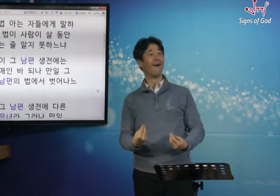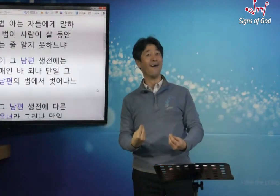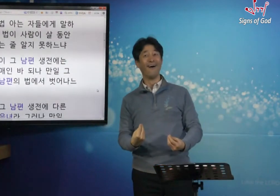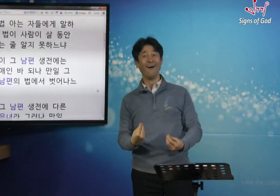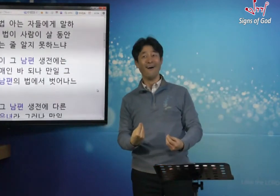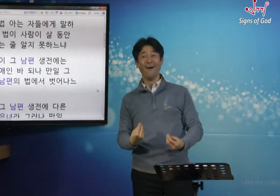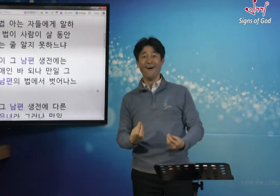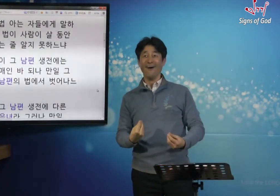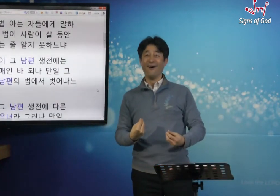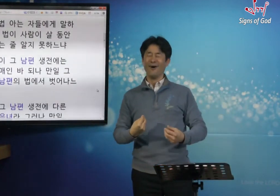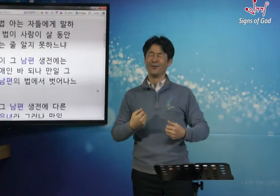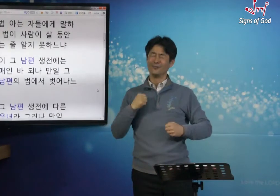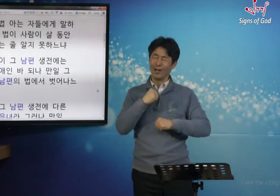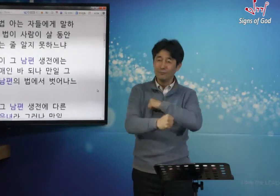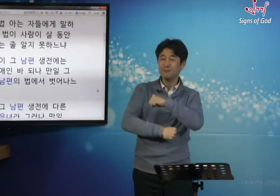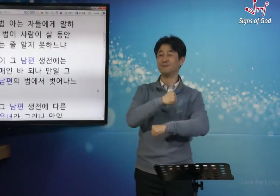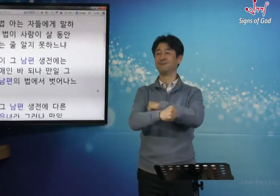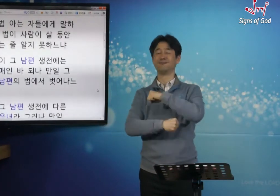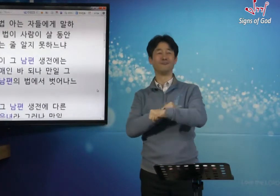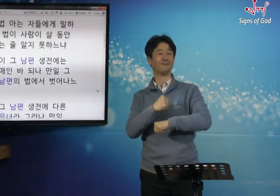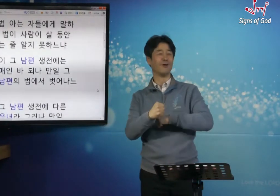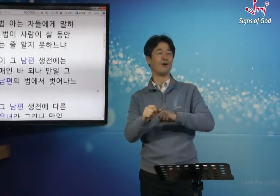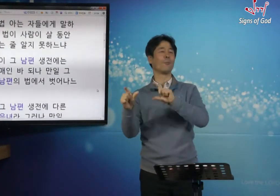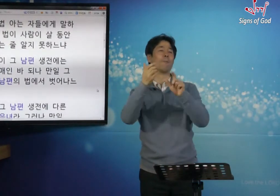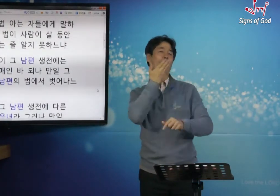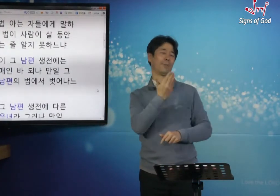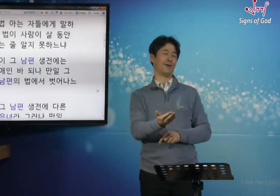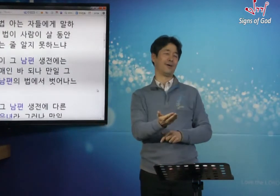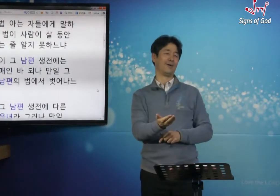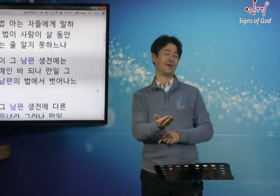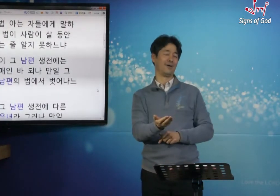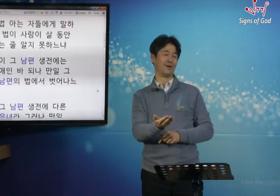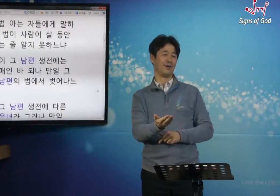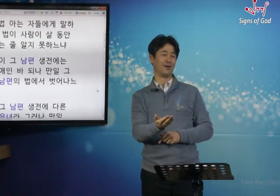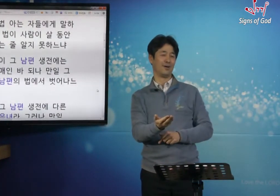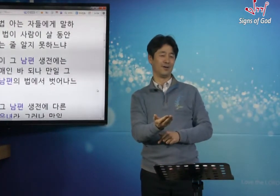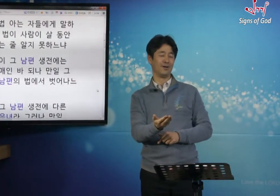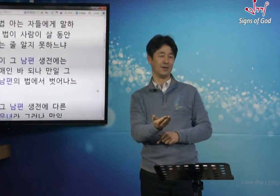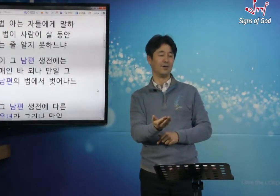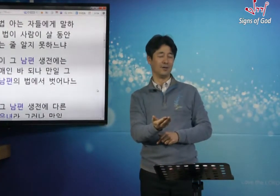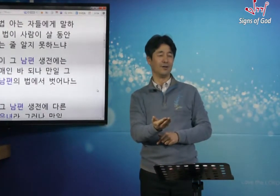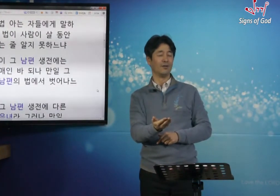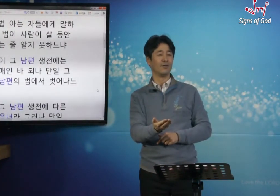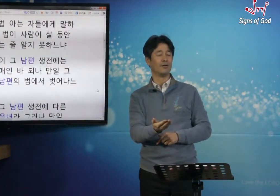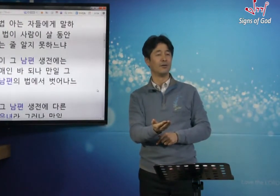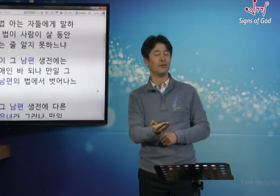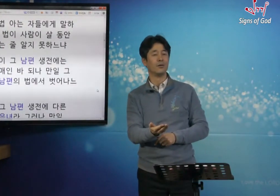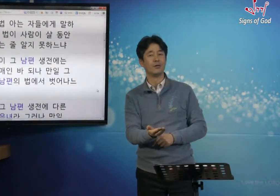얽매이지 않고 얽매일 수 없다라는 것이죠. 그 하나님의 나라 안에 살아가는 우리는 이제는 자유롭다라는 것이죠.